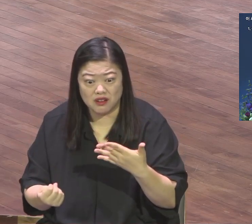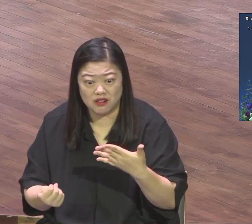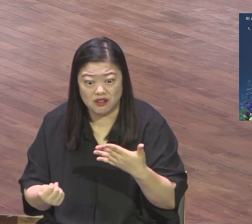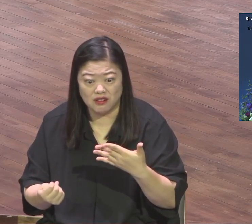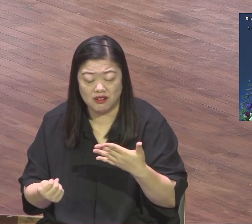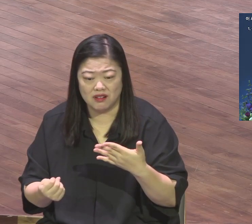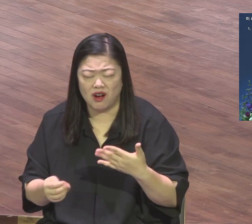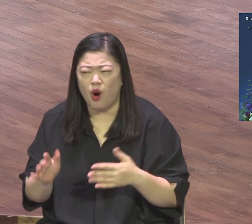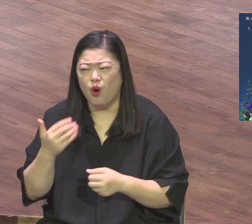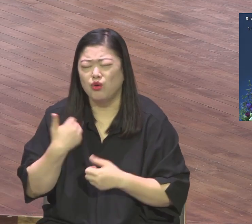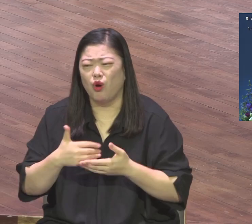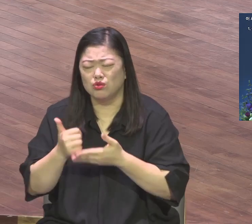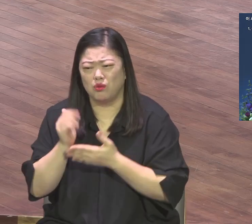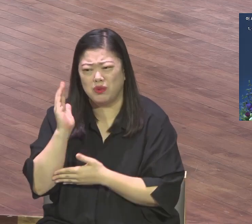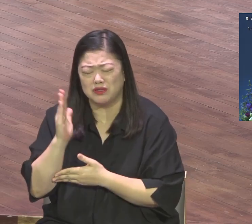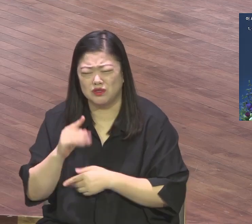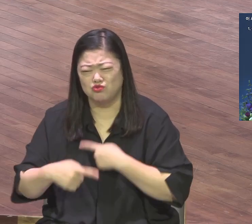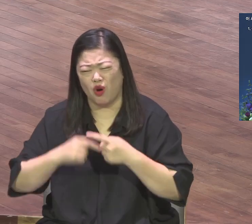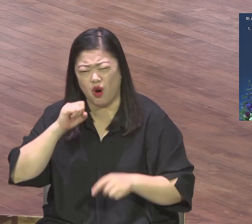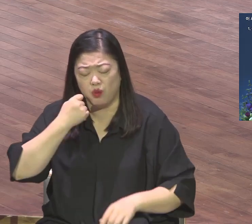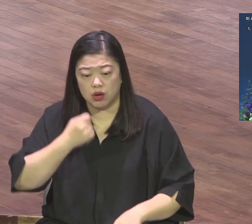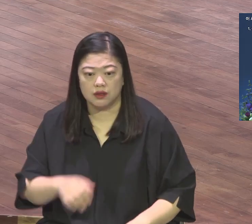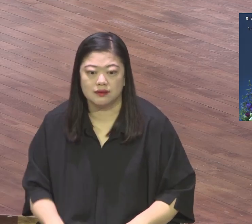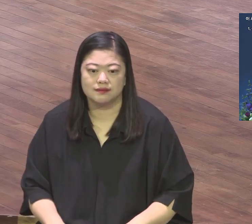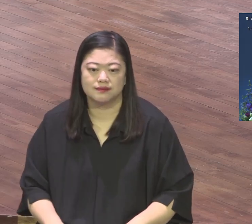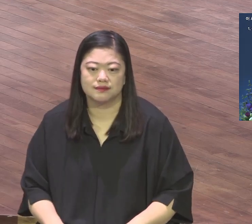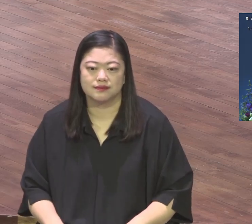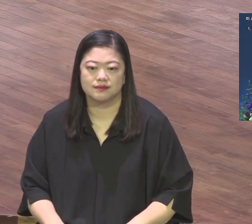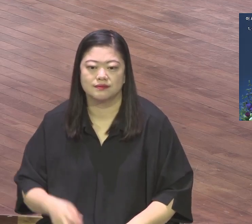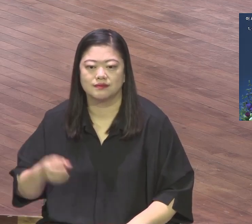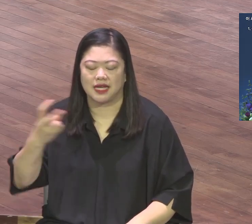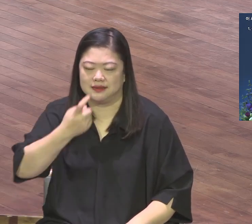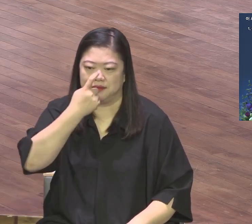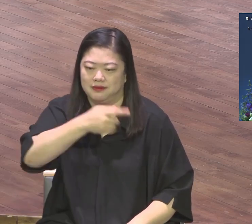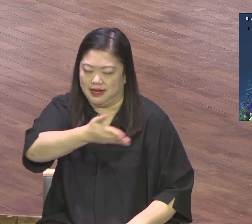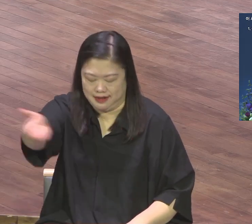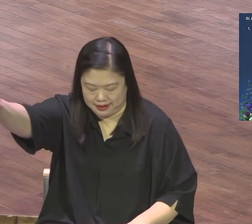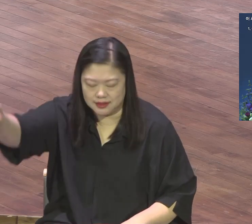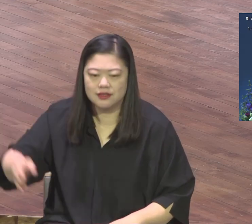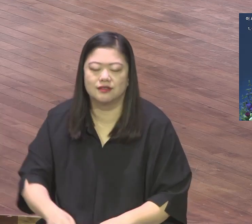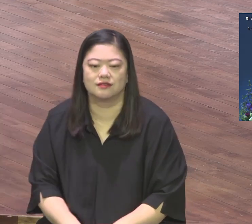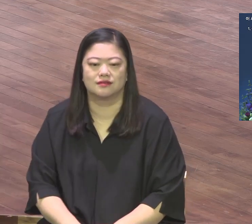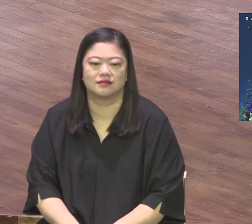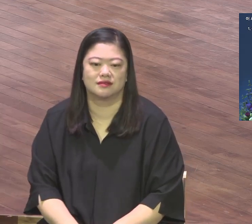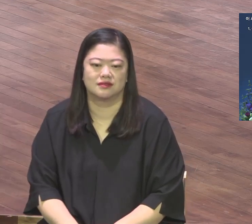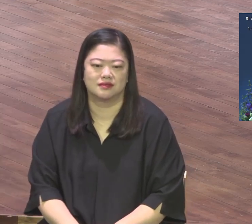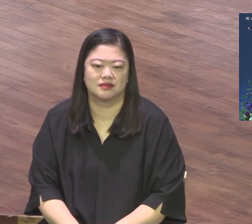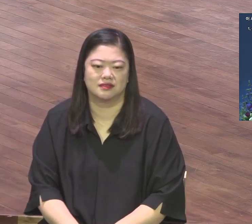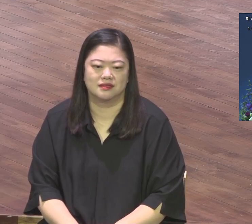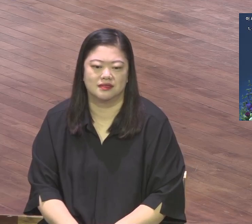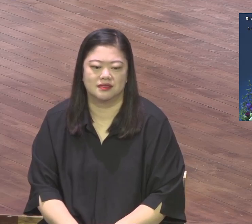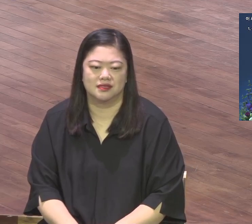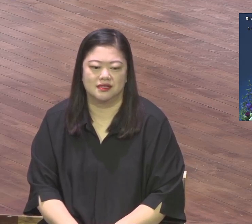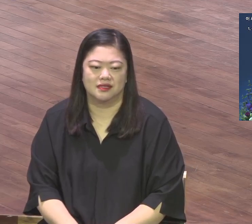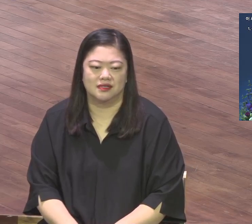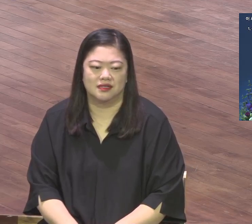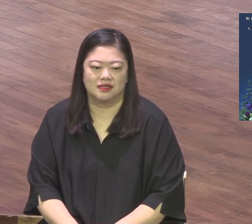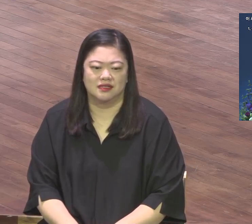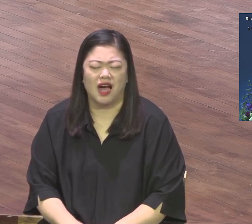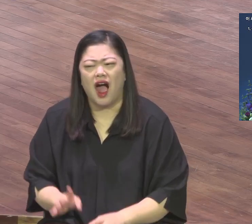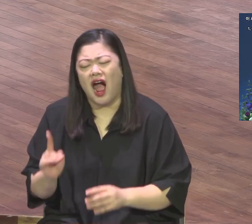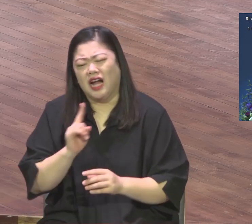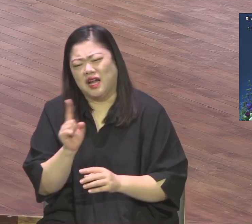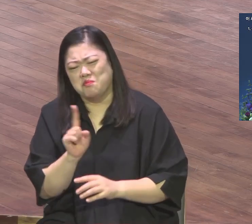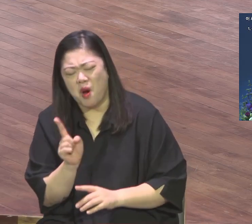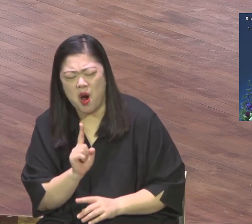배워가지고 하면 되잖아요. 매주 하니까 매주. 뭐 조금도 뭐 하나님 앞에서요 여러분 변명할 게 없어요.